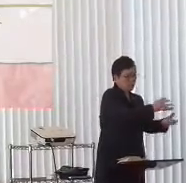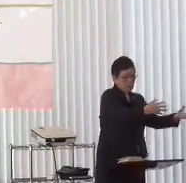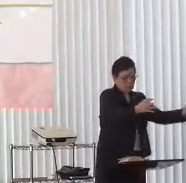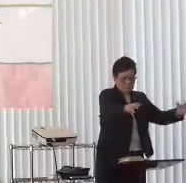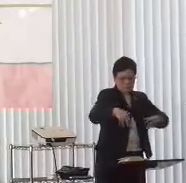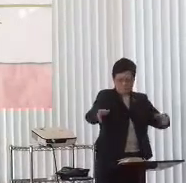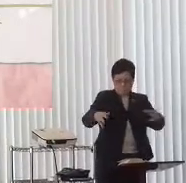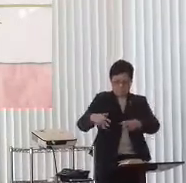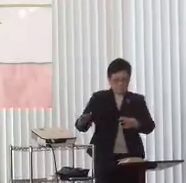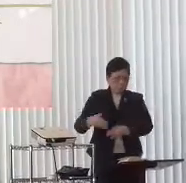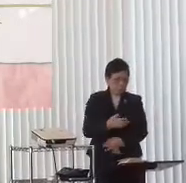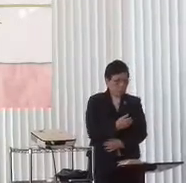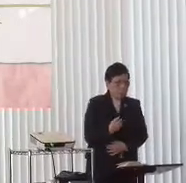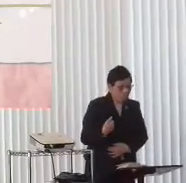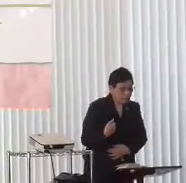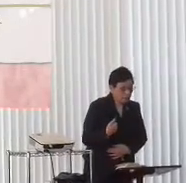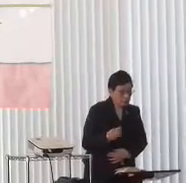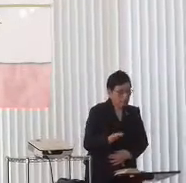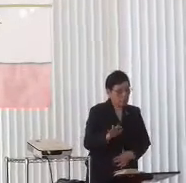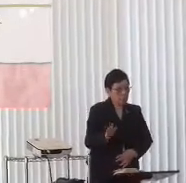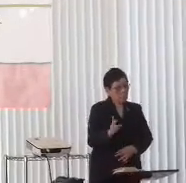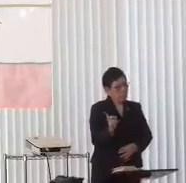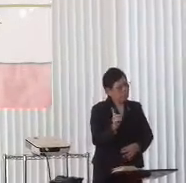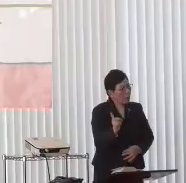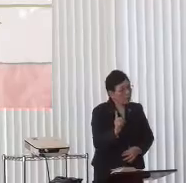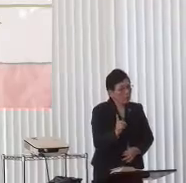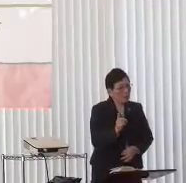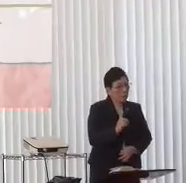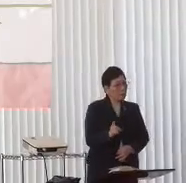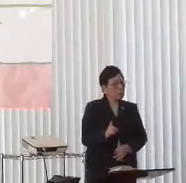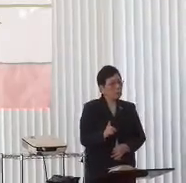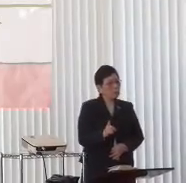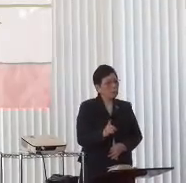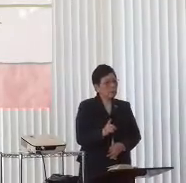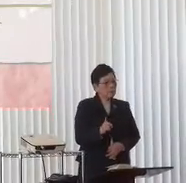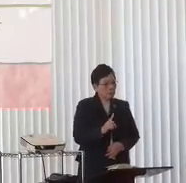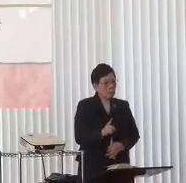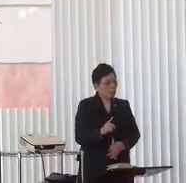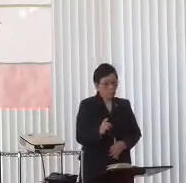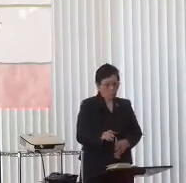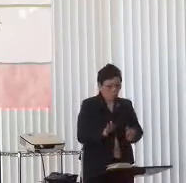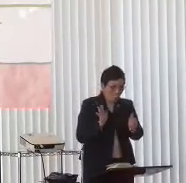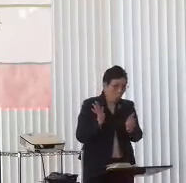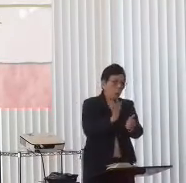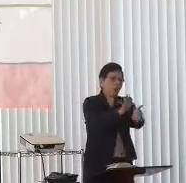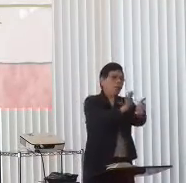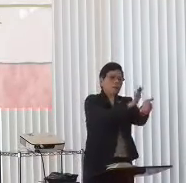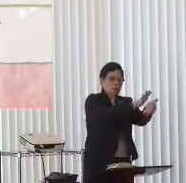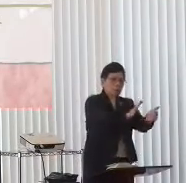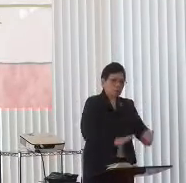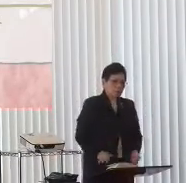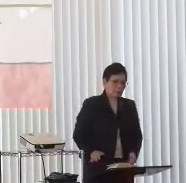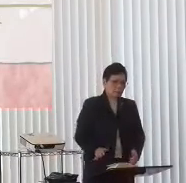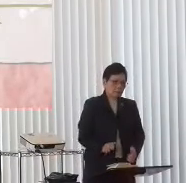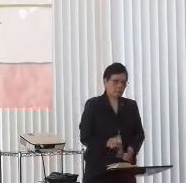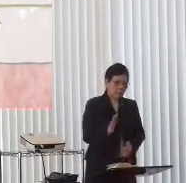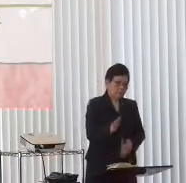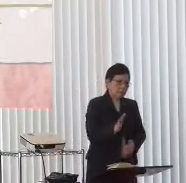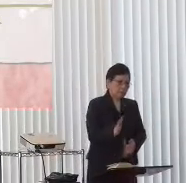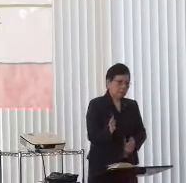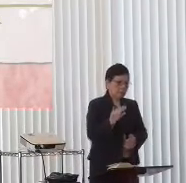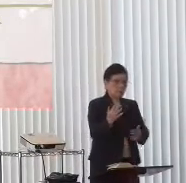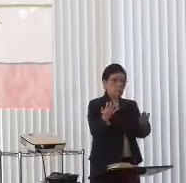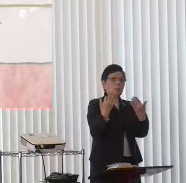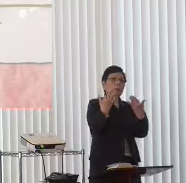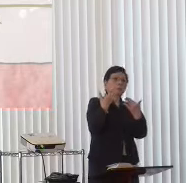、何かこう追いまくられているというようなですね、そんな感じが